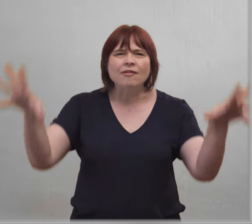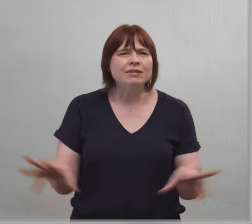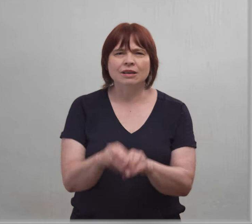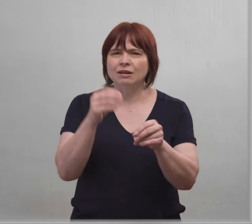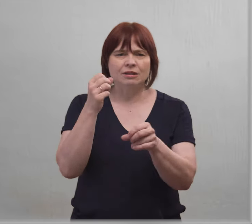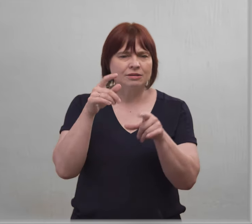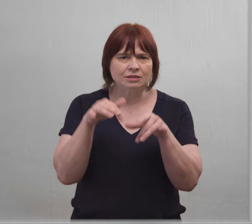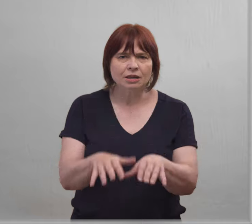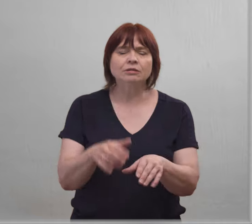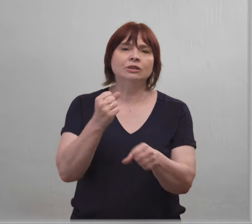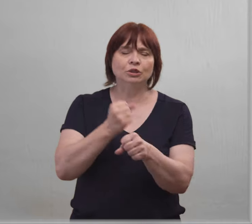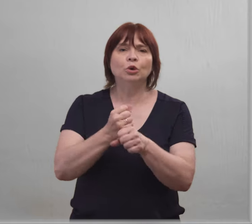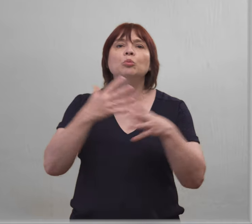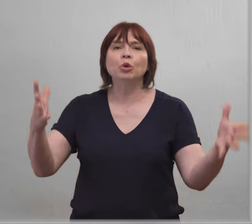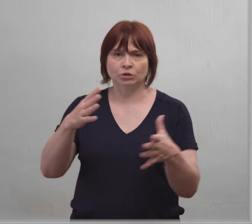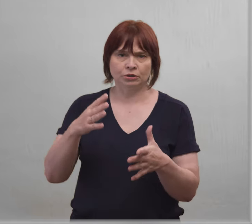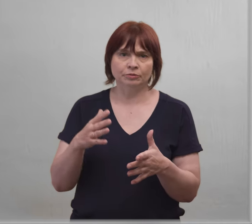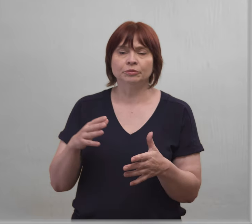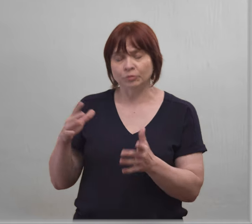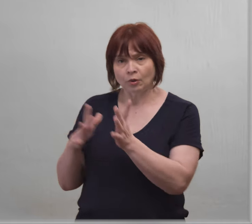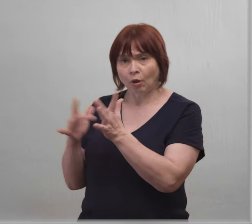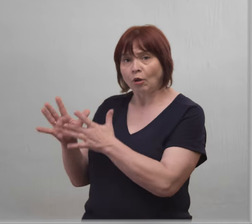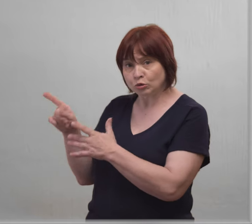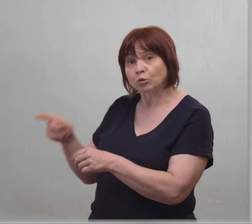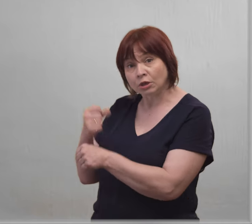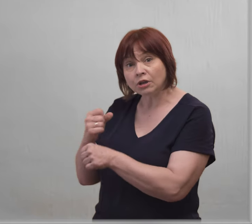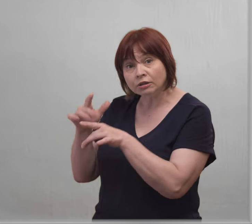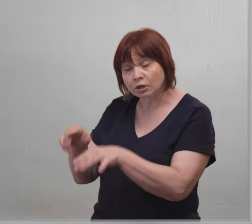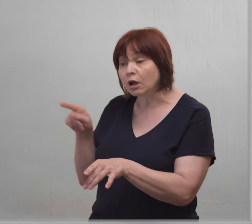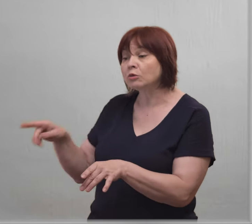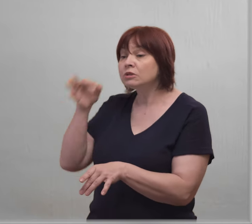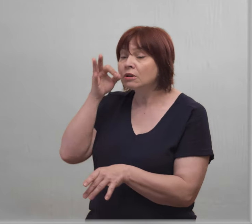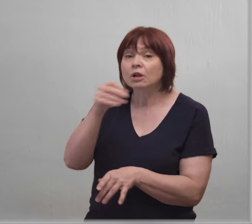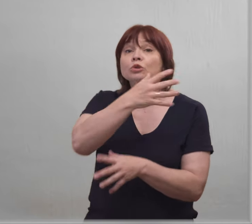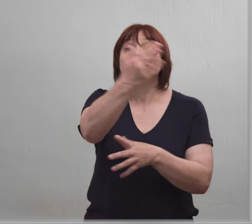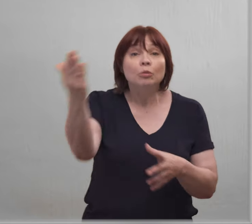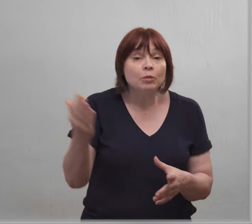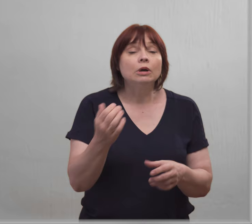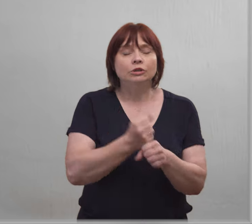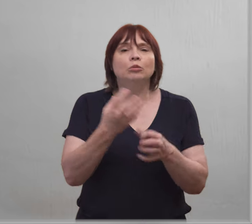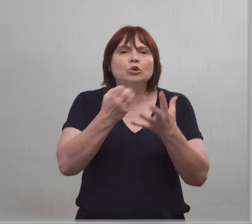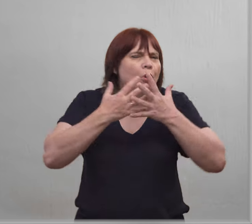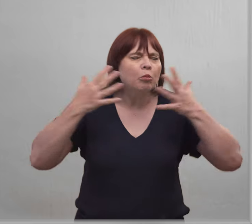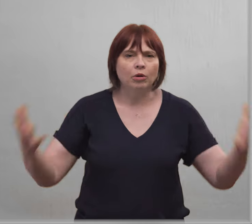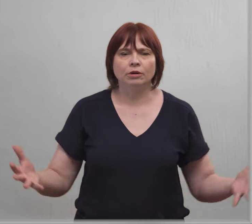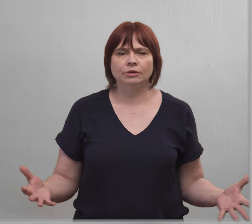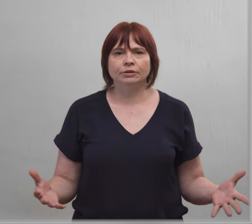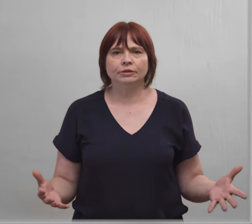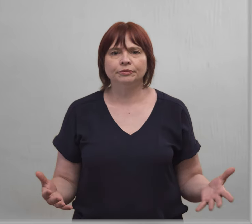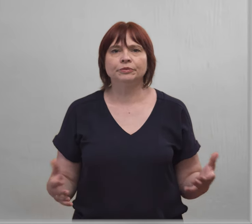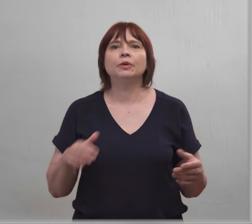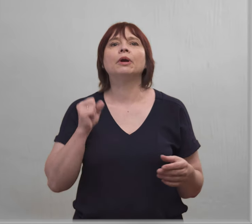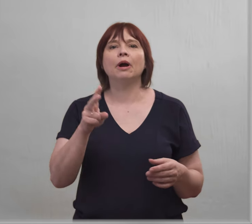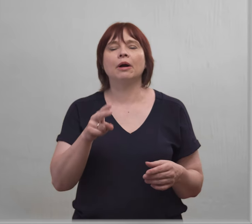еще и больше сих дел сотворят. Так и когда апостол Петр и Иоанн проходили и видели у красных